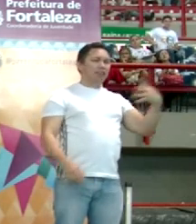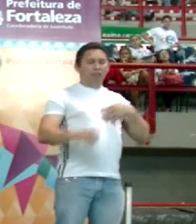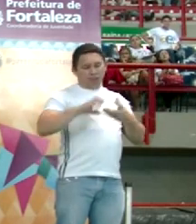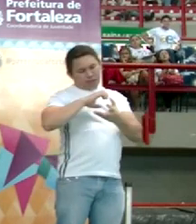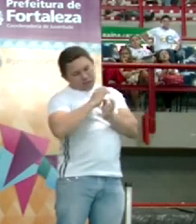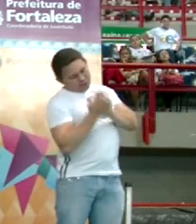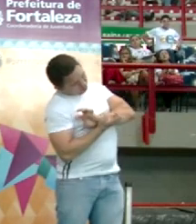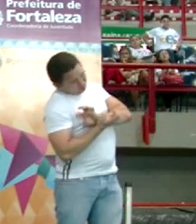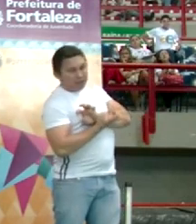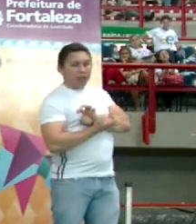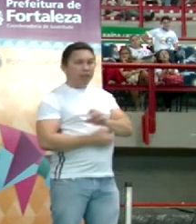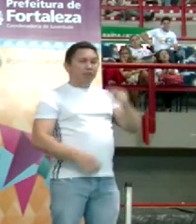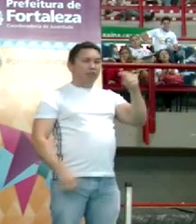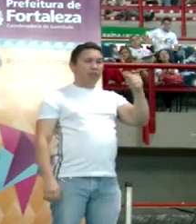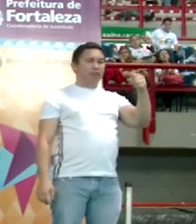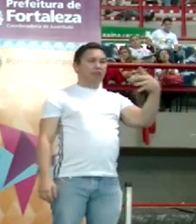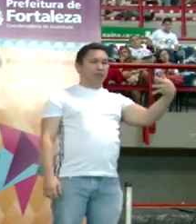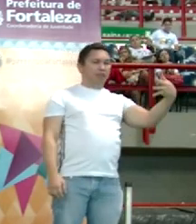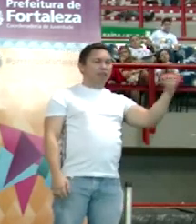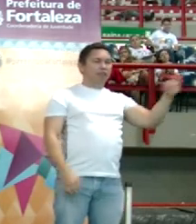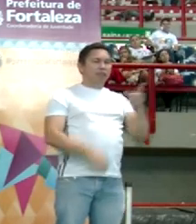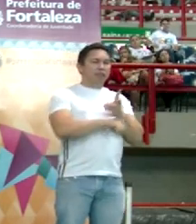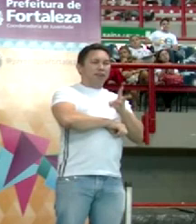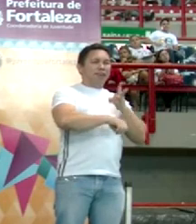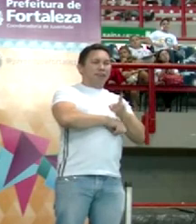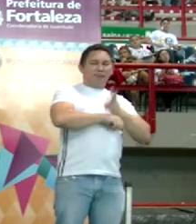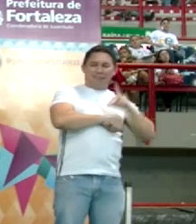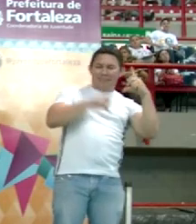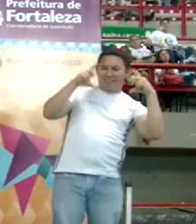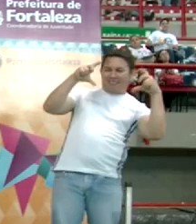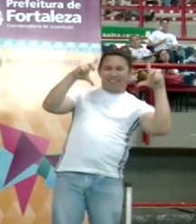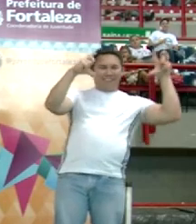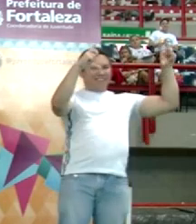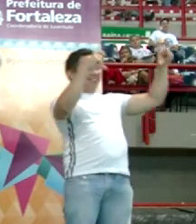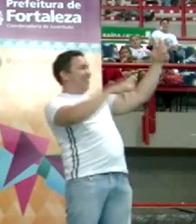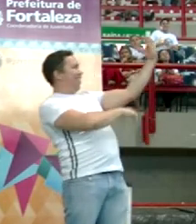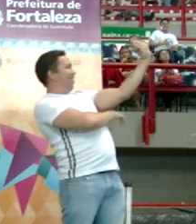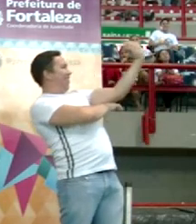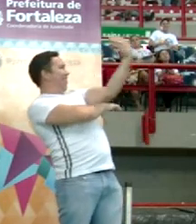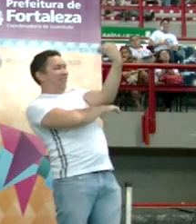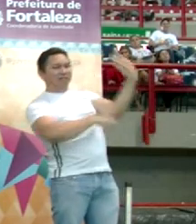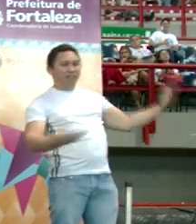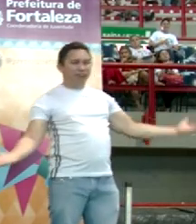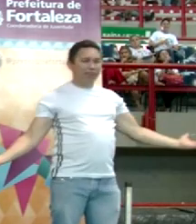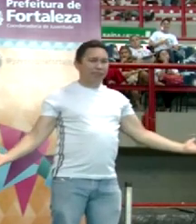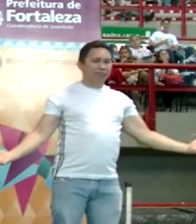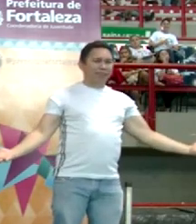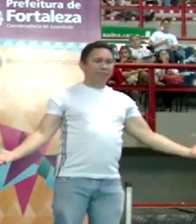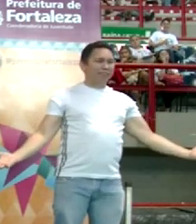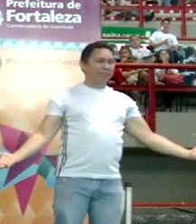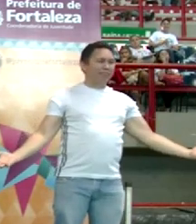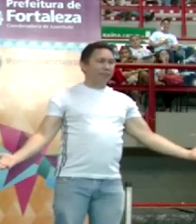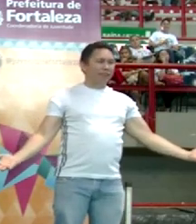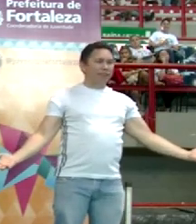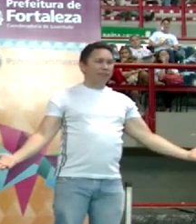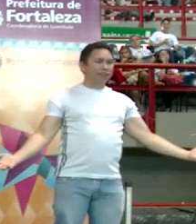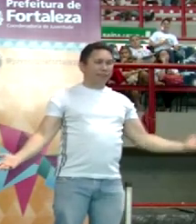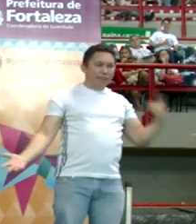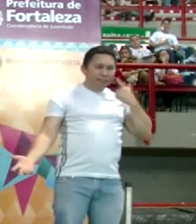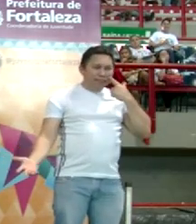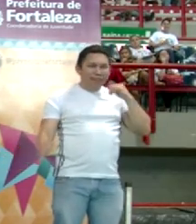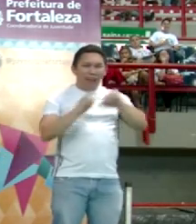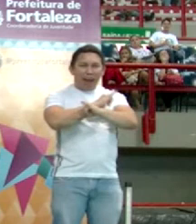nas ferragens e 74 estão fazendo selfie. Então ele vê ali, você vê que passa a